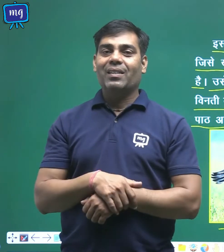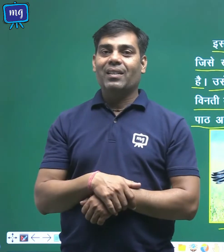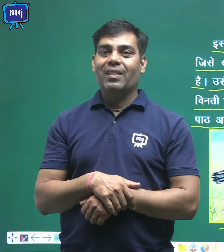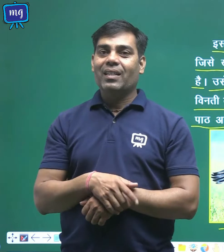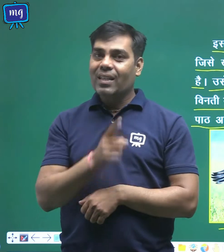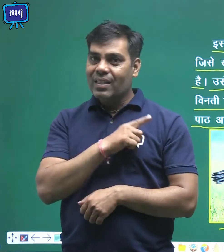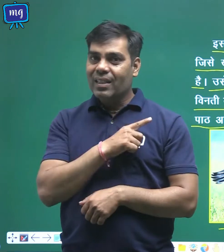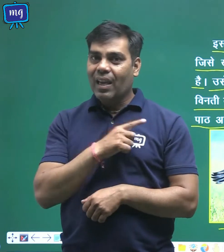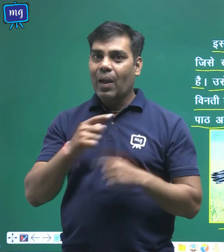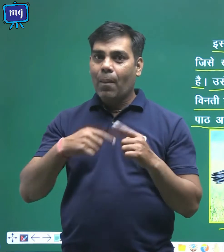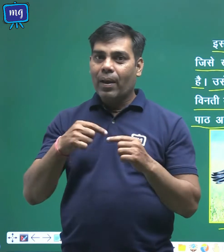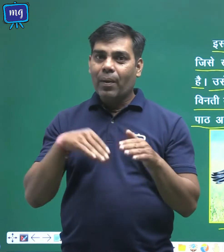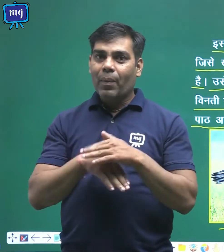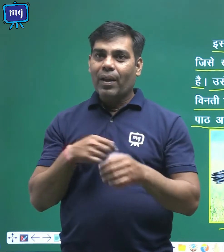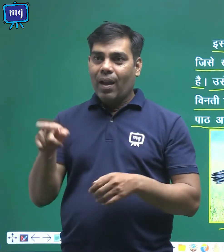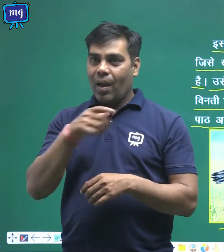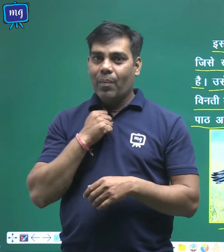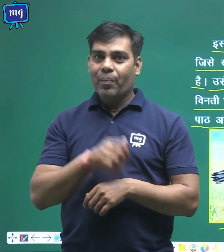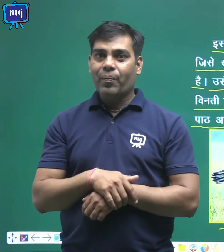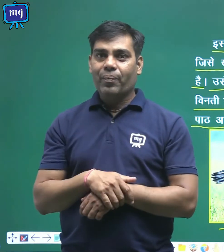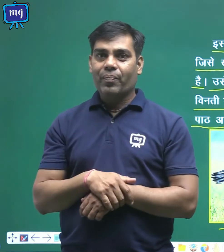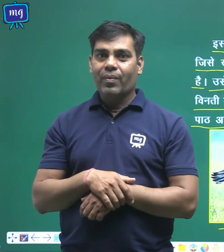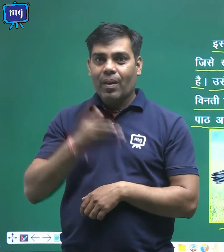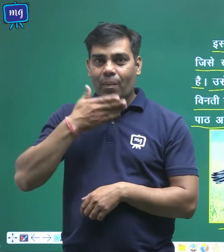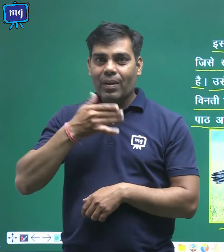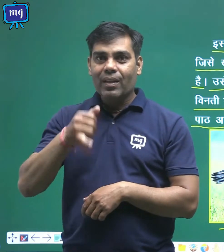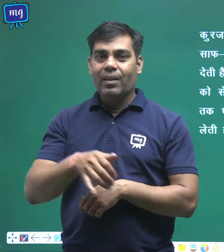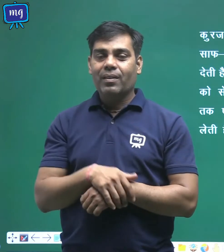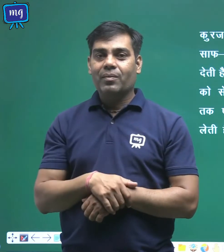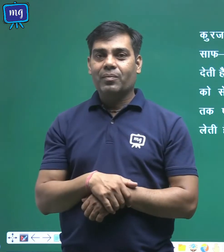इसके बारे में हम पढ़ते हैं।